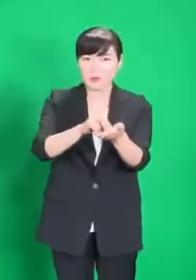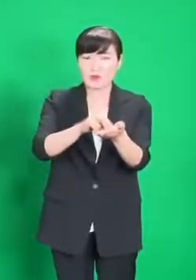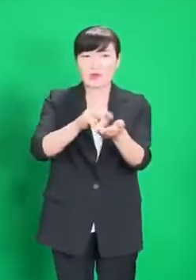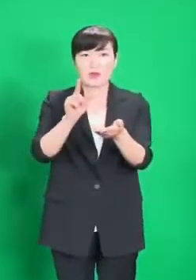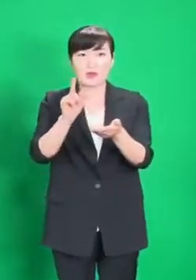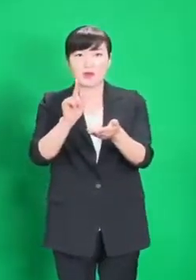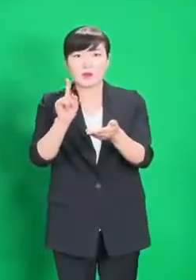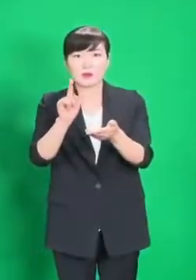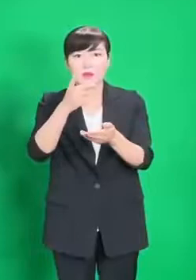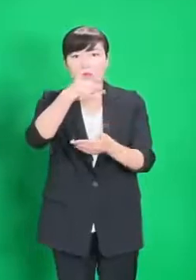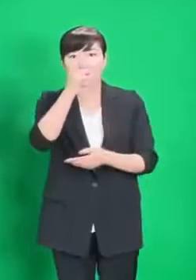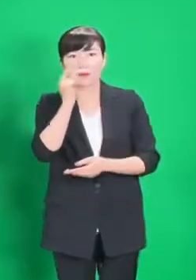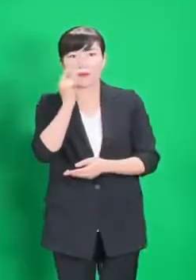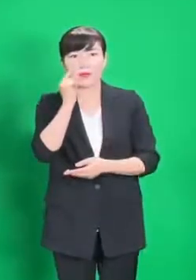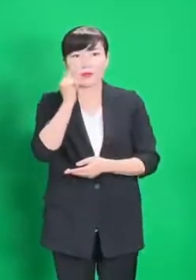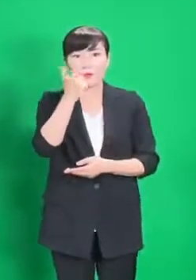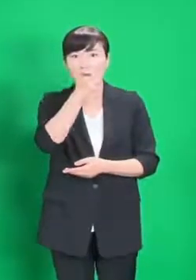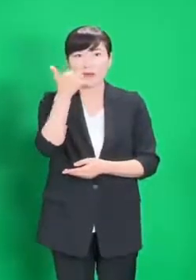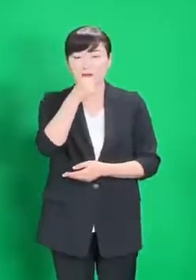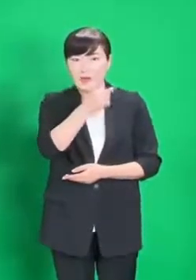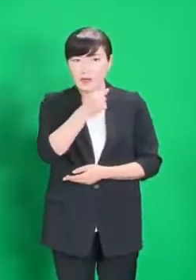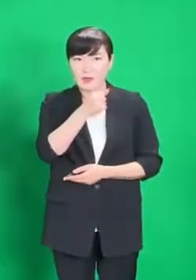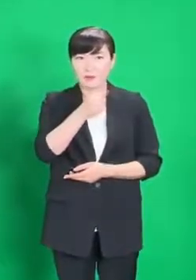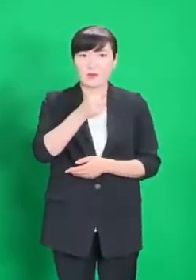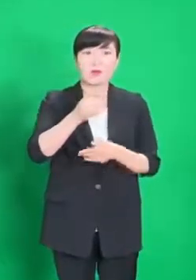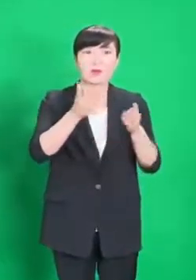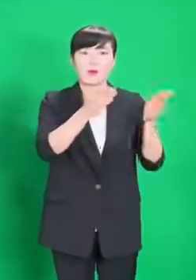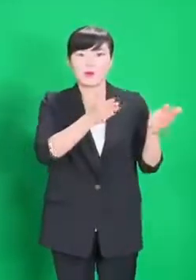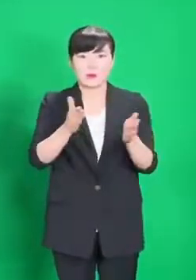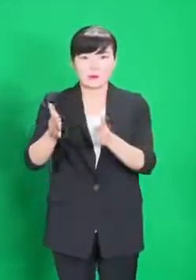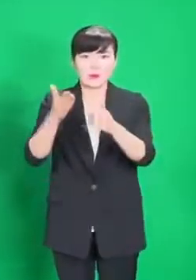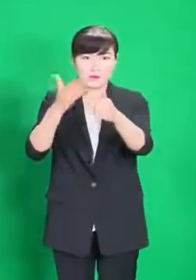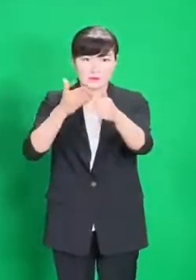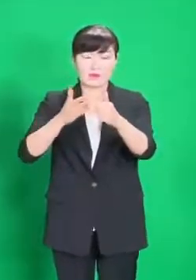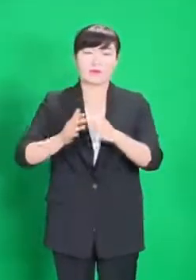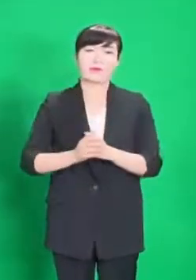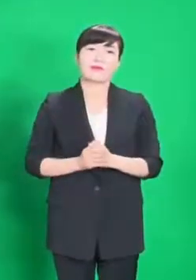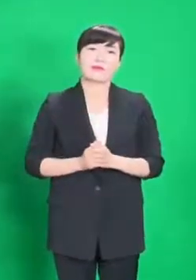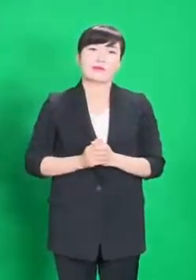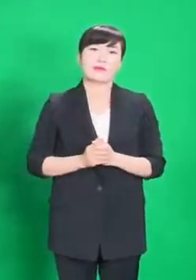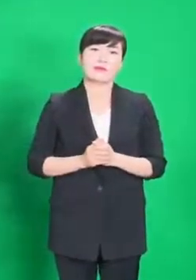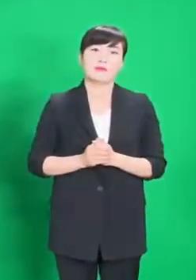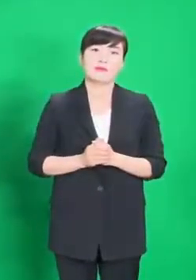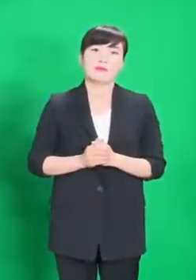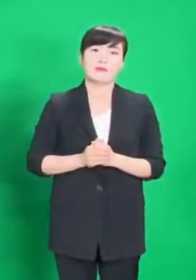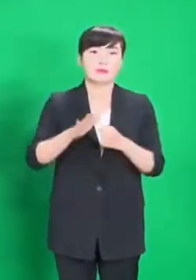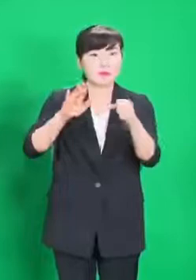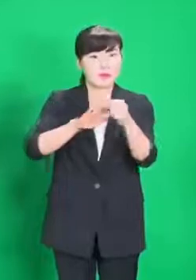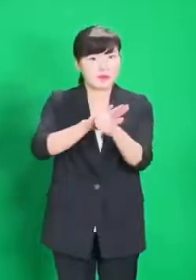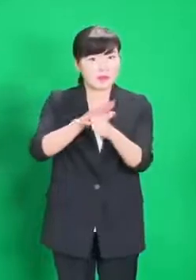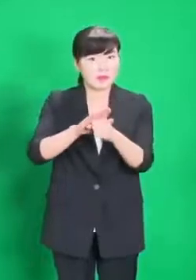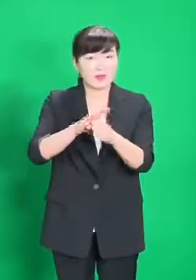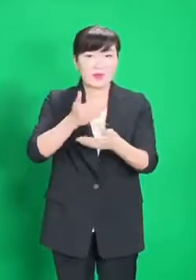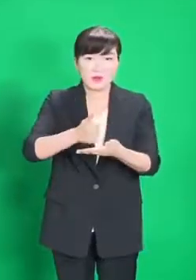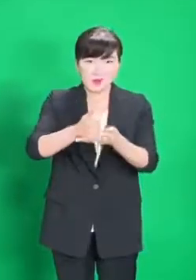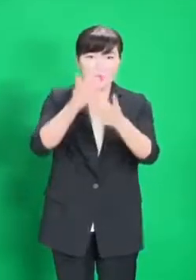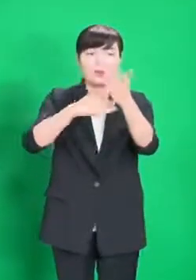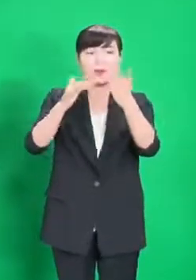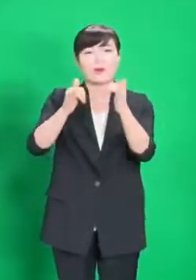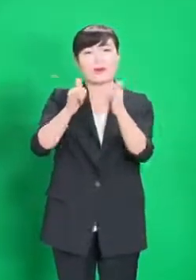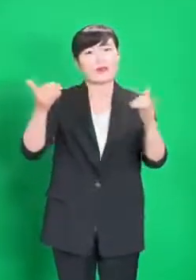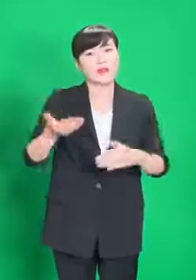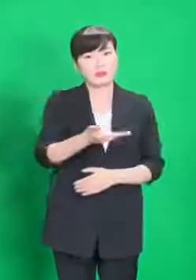문제점 파악과 대책을 마련하여 보고해 주시기 바랍니다. 사랑하고 존경하는 공직자